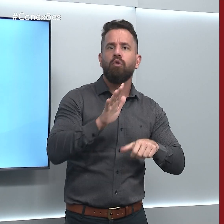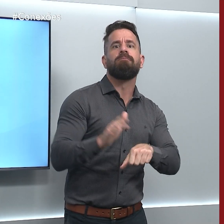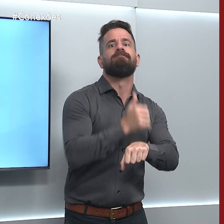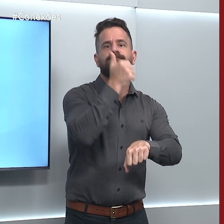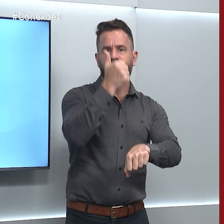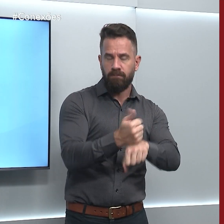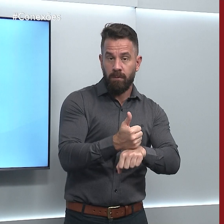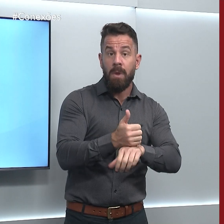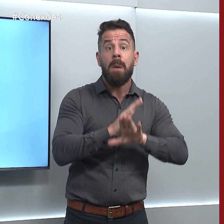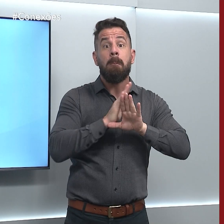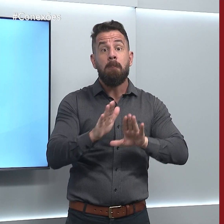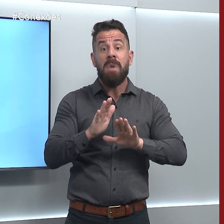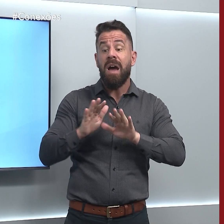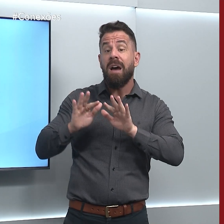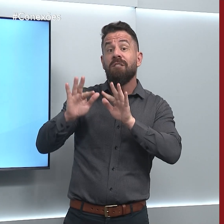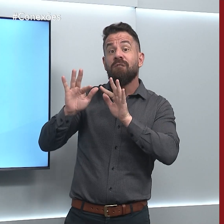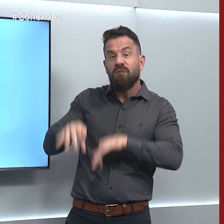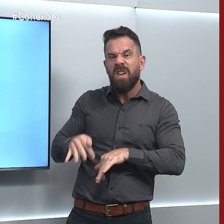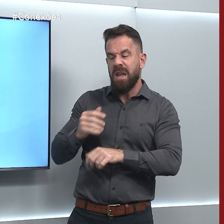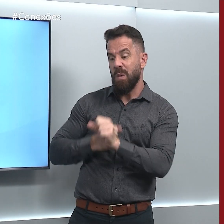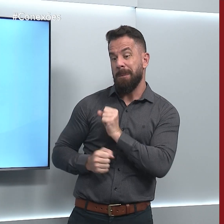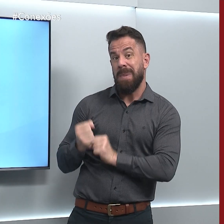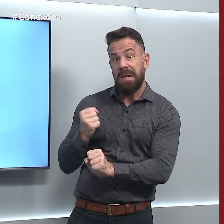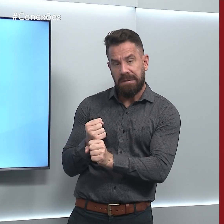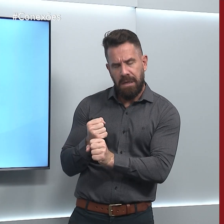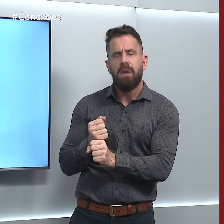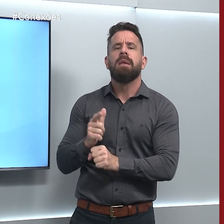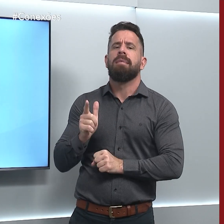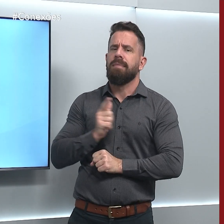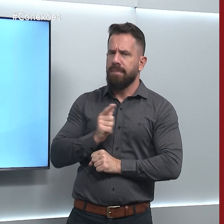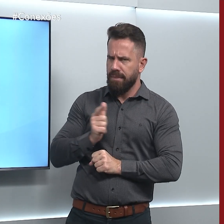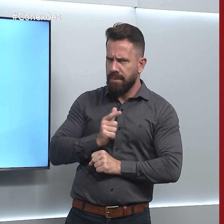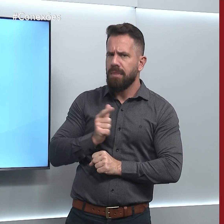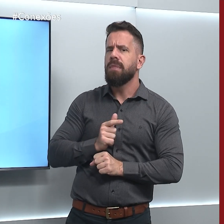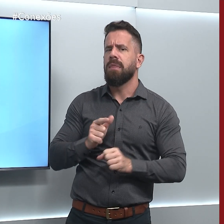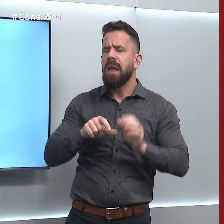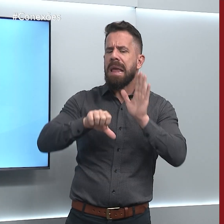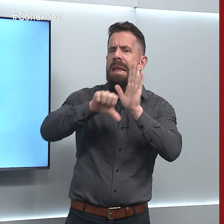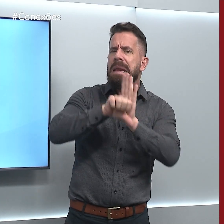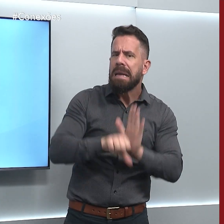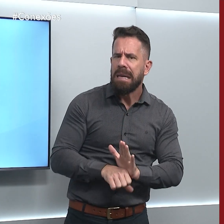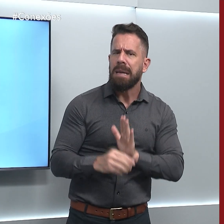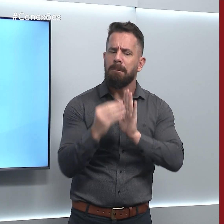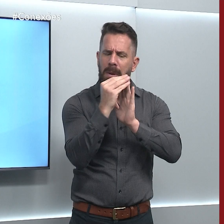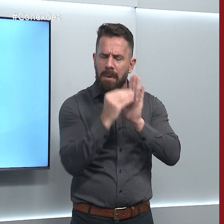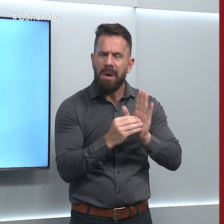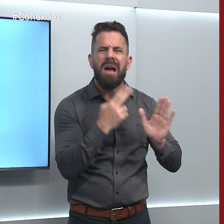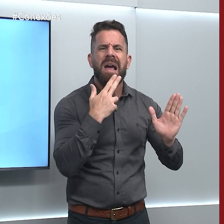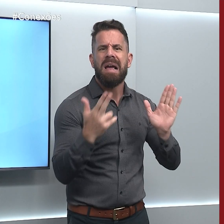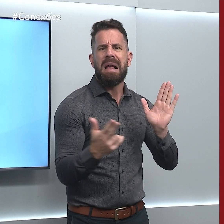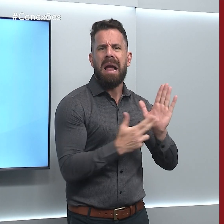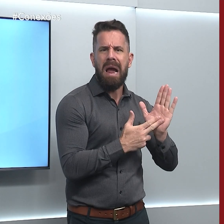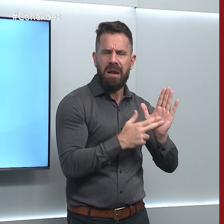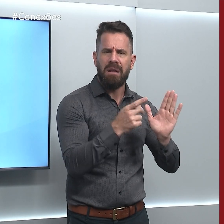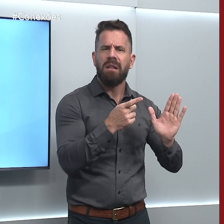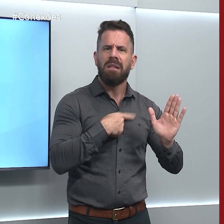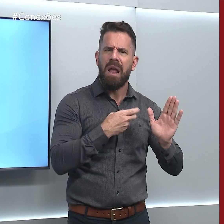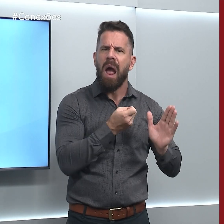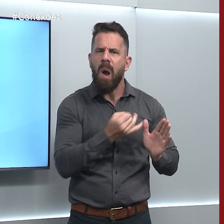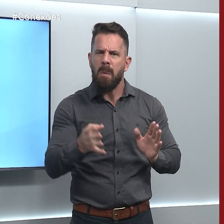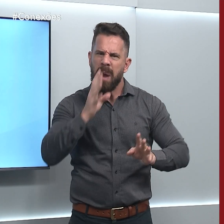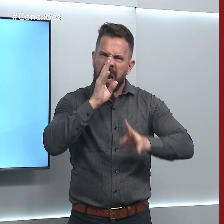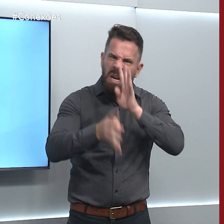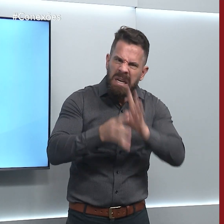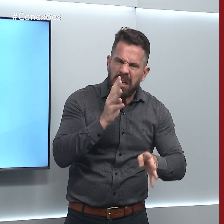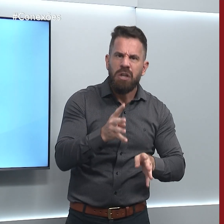o Exército relatou que havia indícios de crime militar nessa carta, com críticas indevidas e incitação